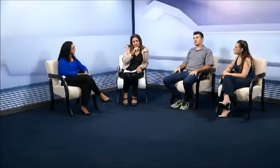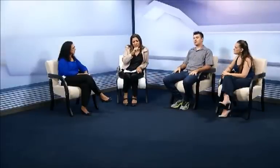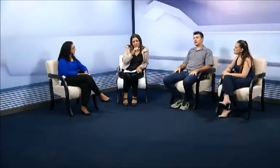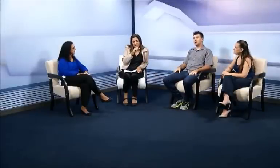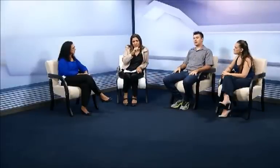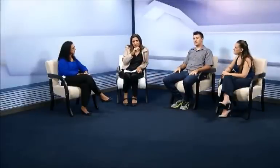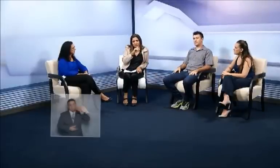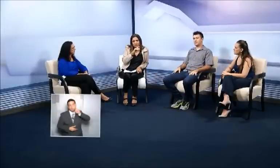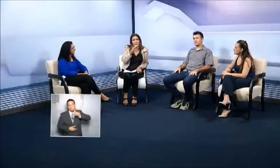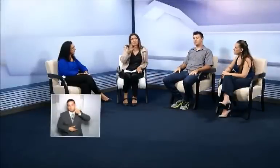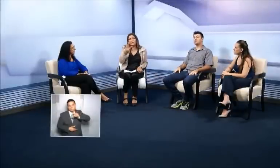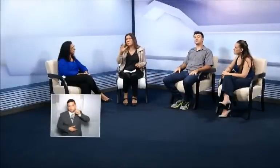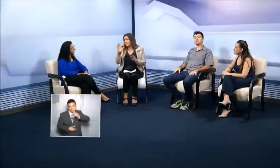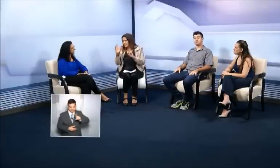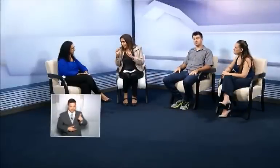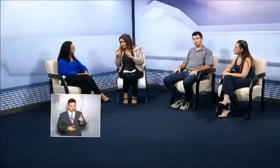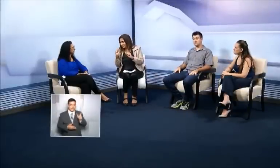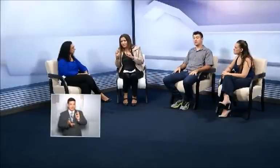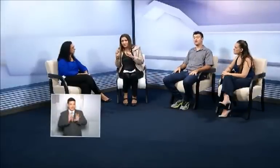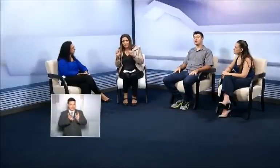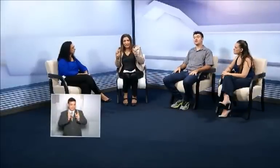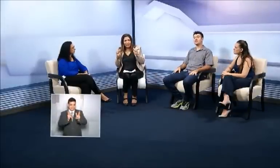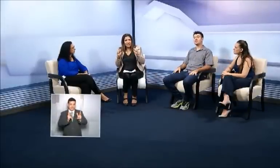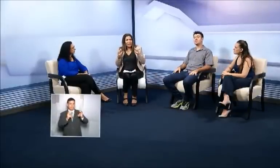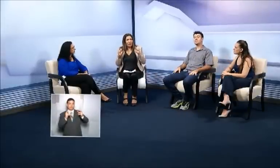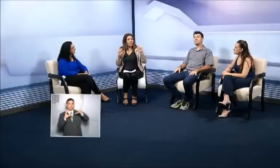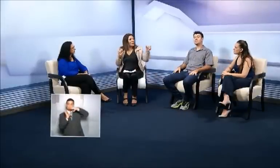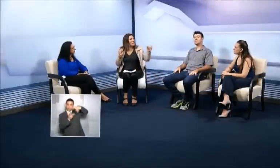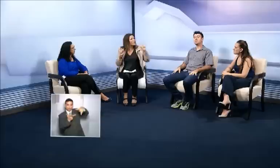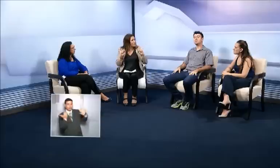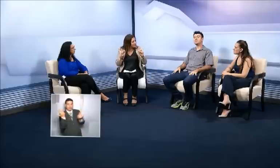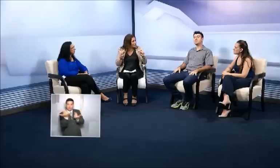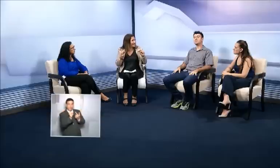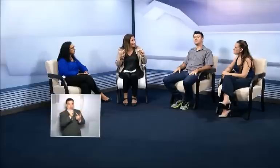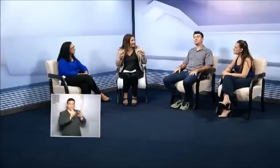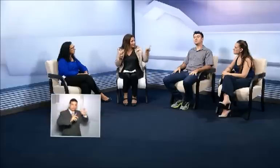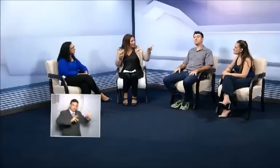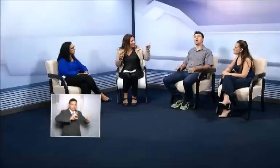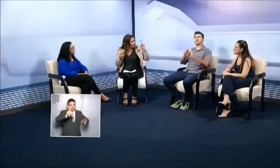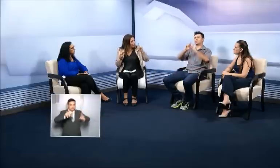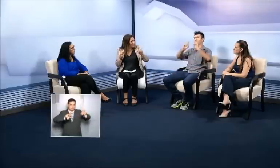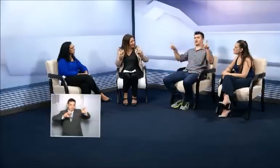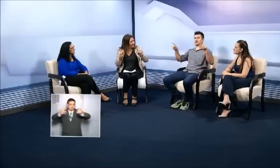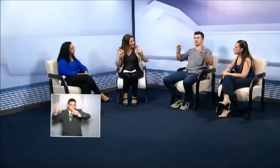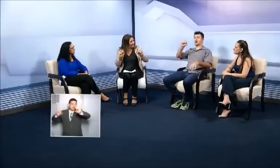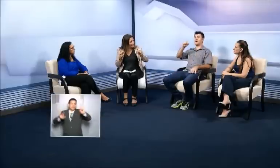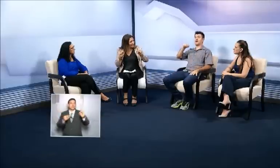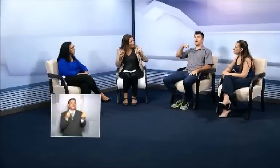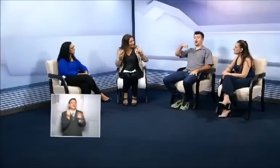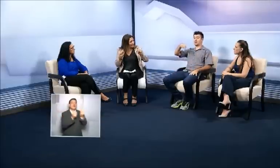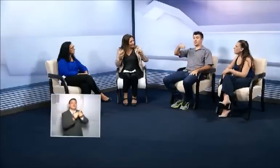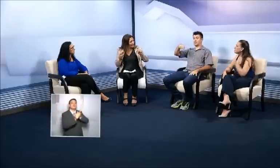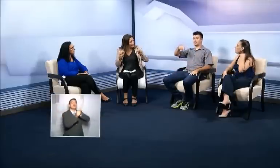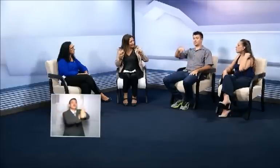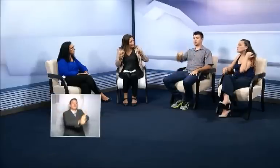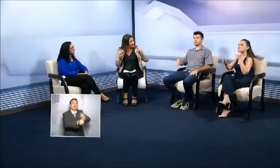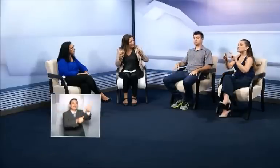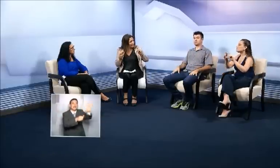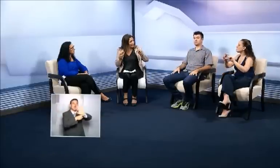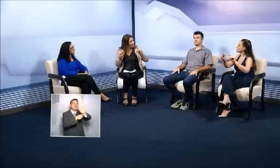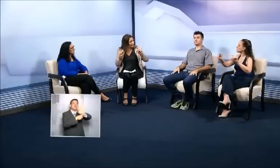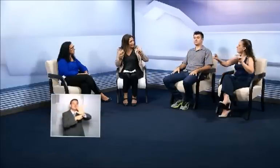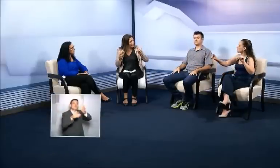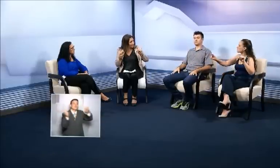que a língua não é universal, né? Como é que eles conseguem, então, acompanhar? Então, alguns